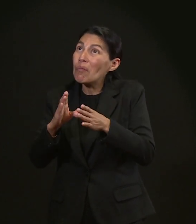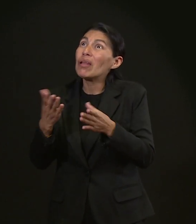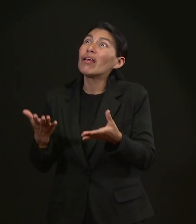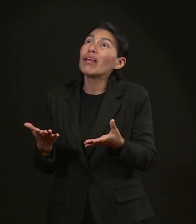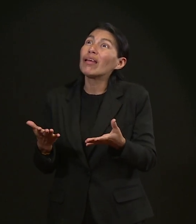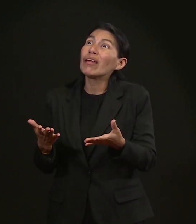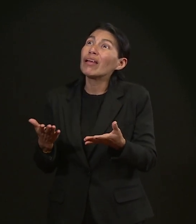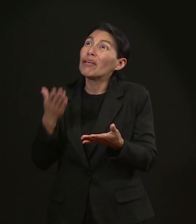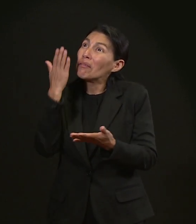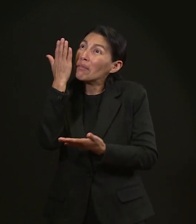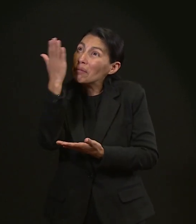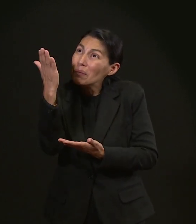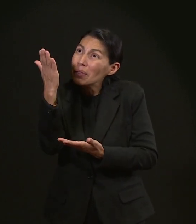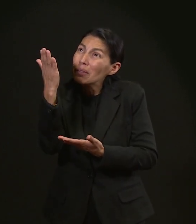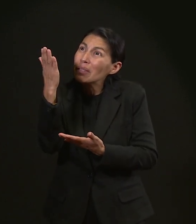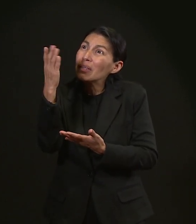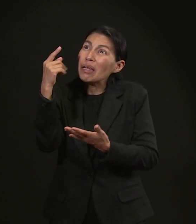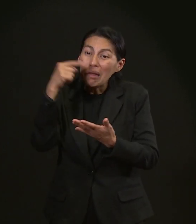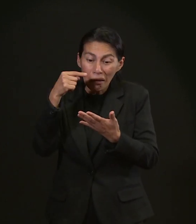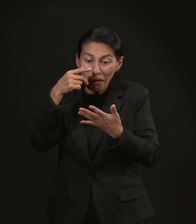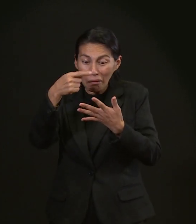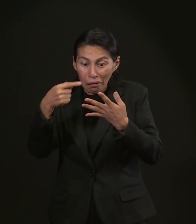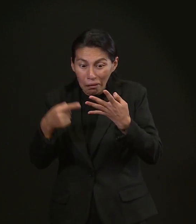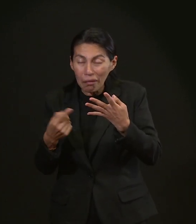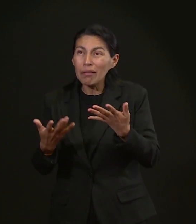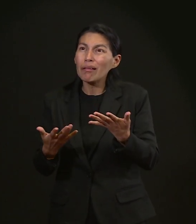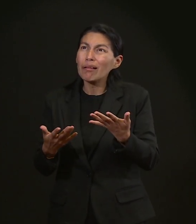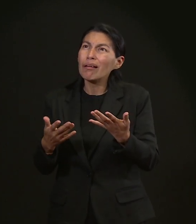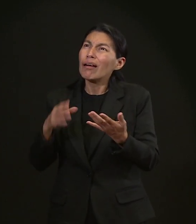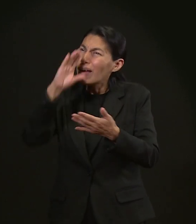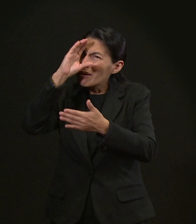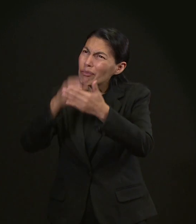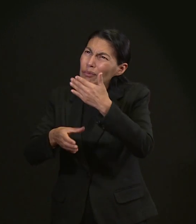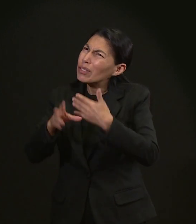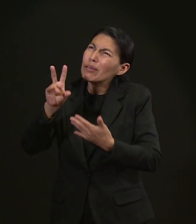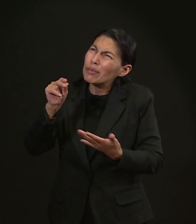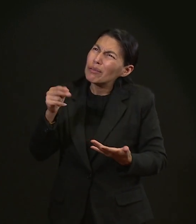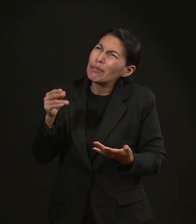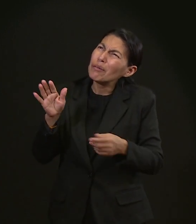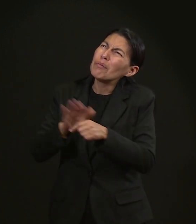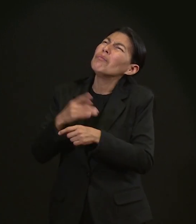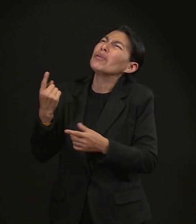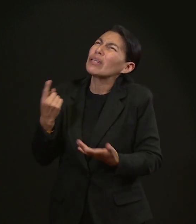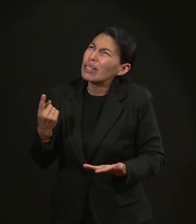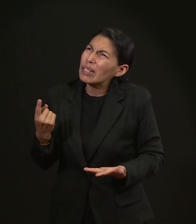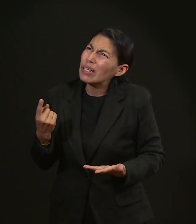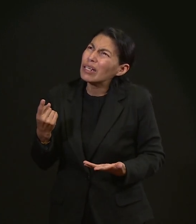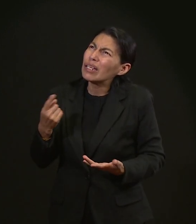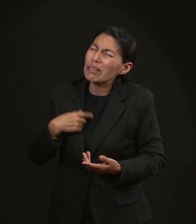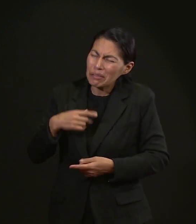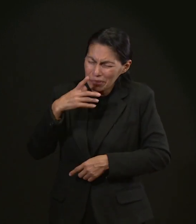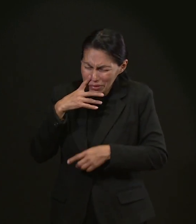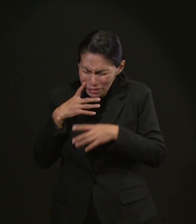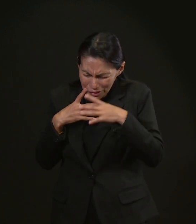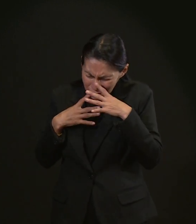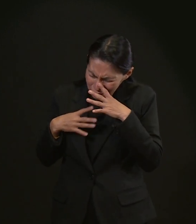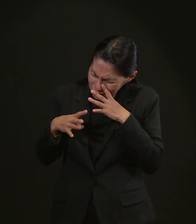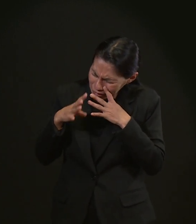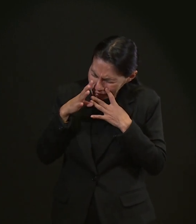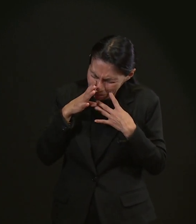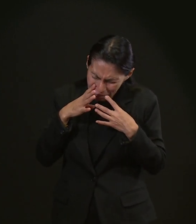todo lo que yo te pedido este porque no es católico no entiendo y yo me recuerdo que yo ya para entonces yo